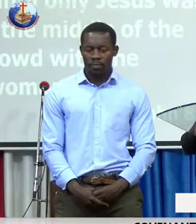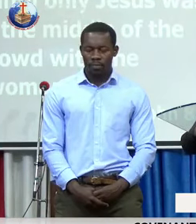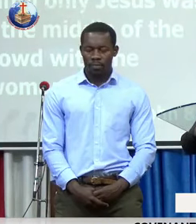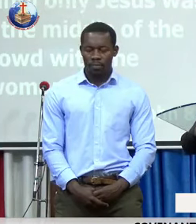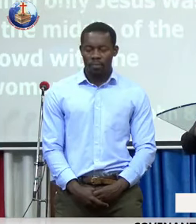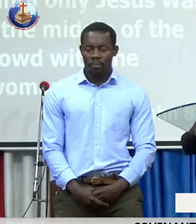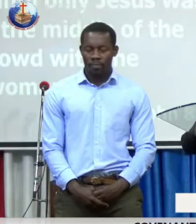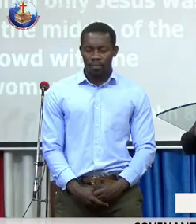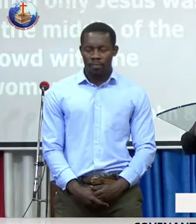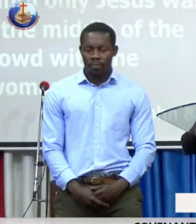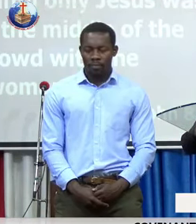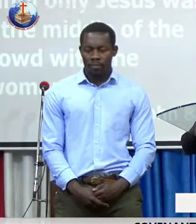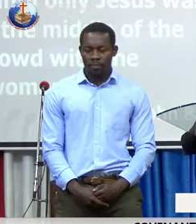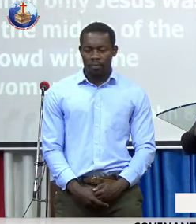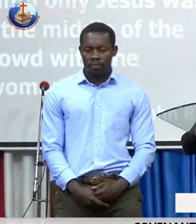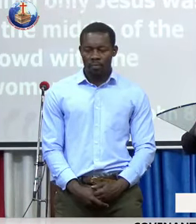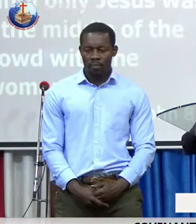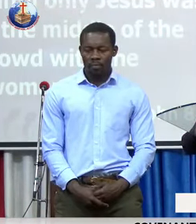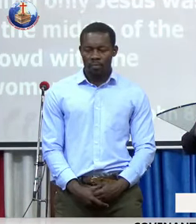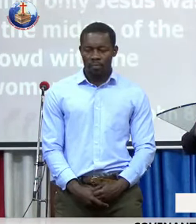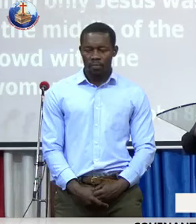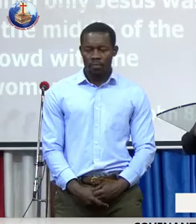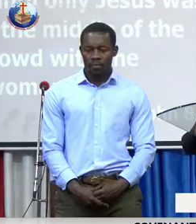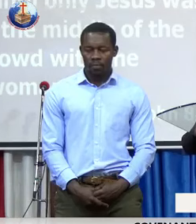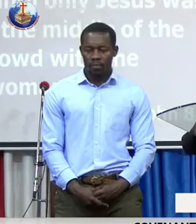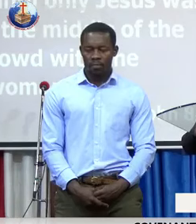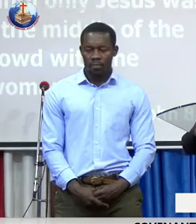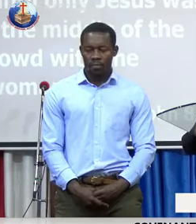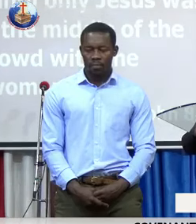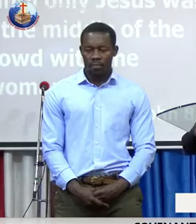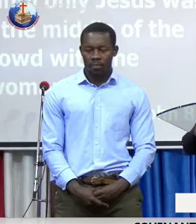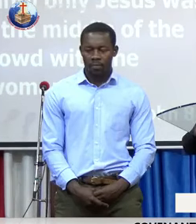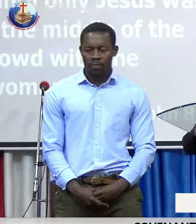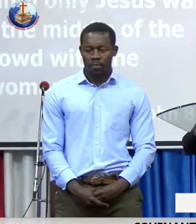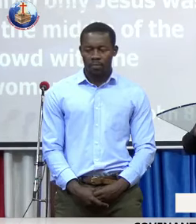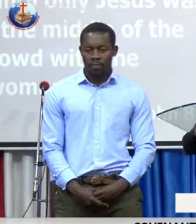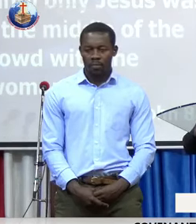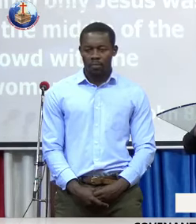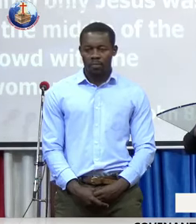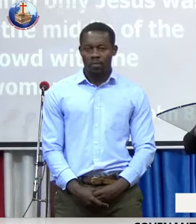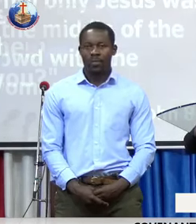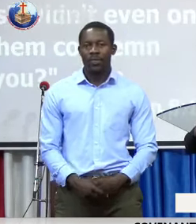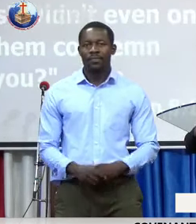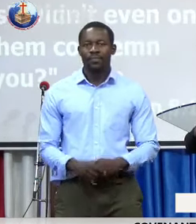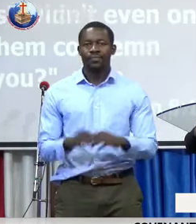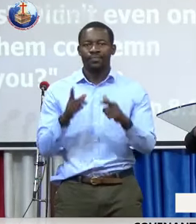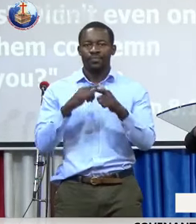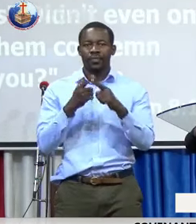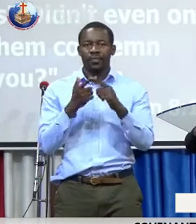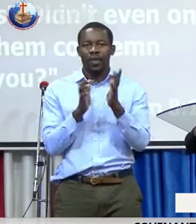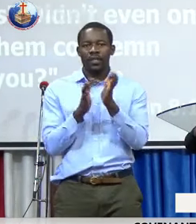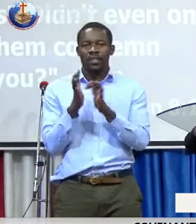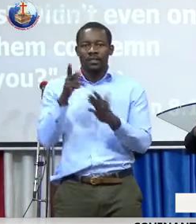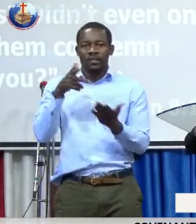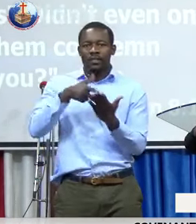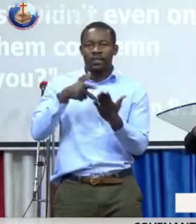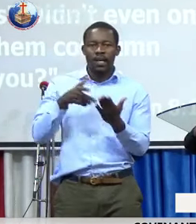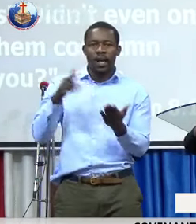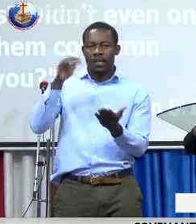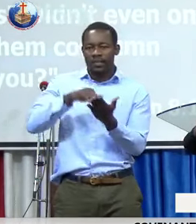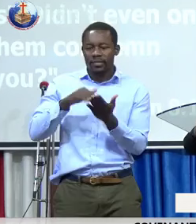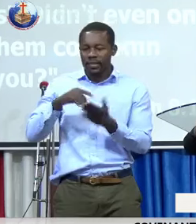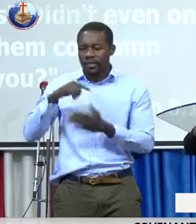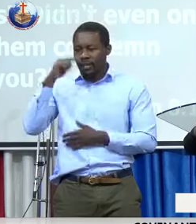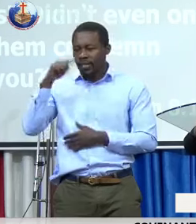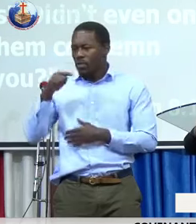wa mwisho wao. Akabaki Yesu peke yake na yule mwanamke amesimama katikati. Then Jesus stood up again and said to her, where are